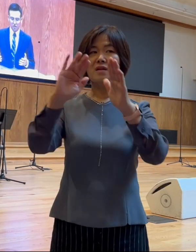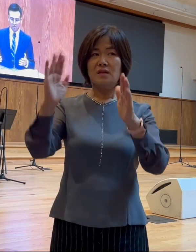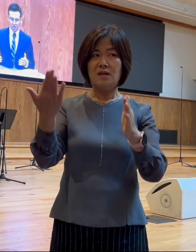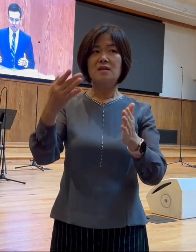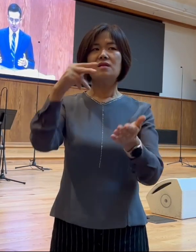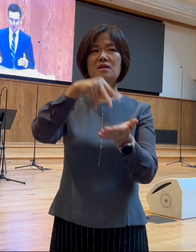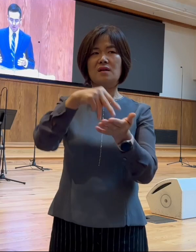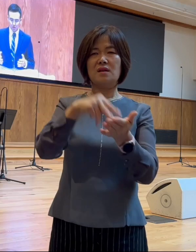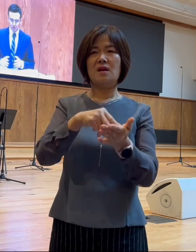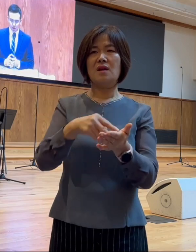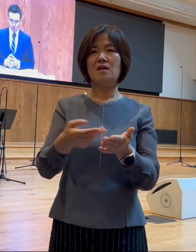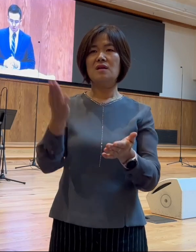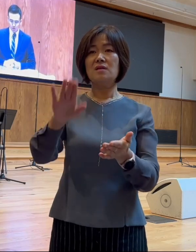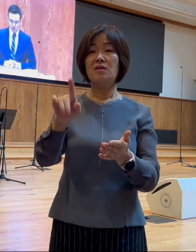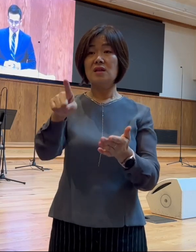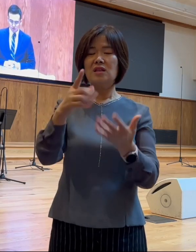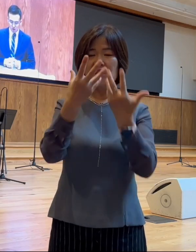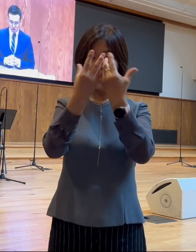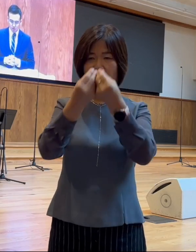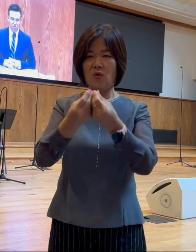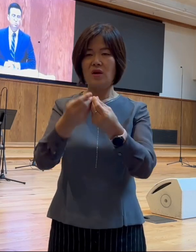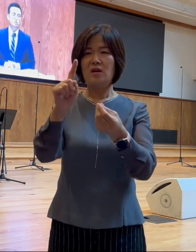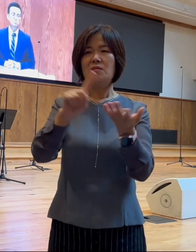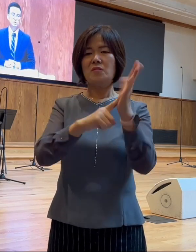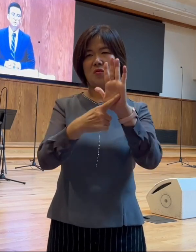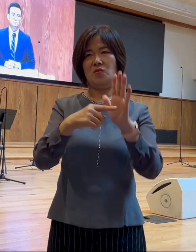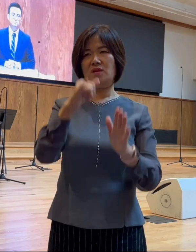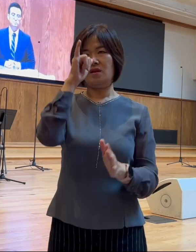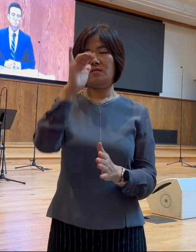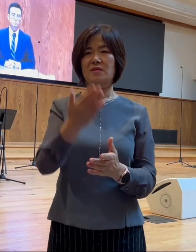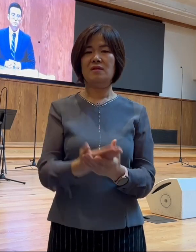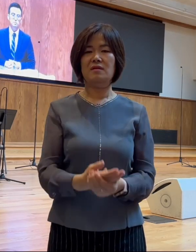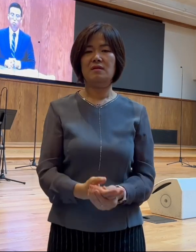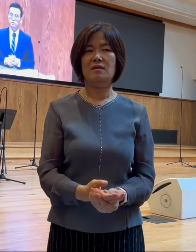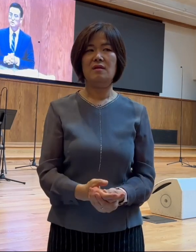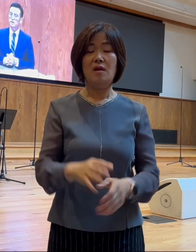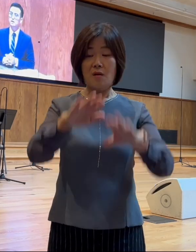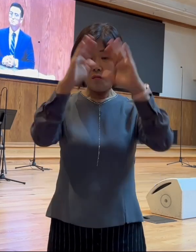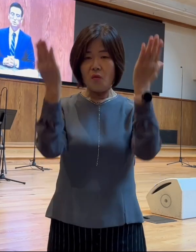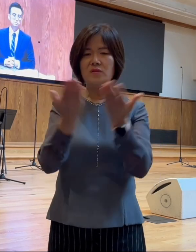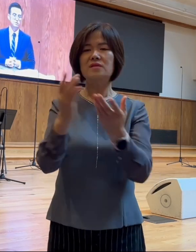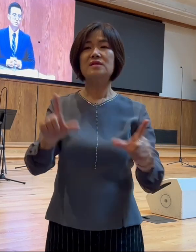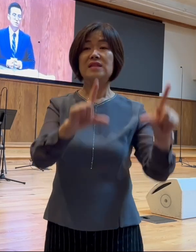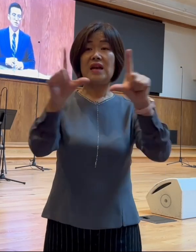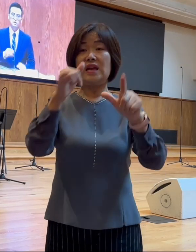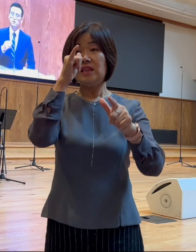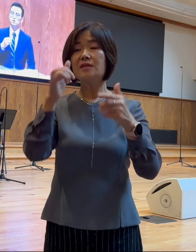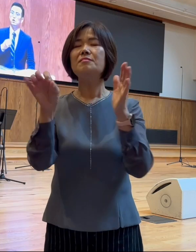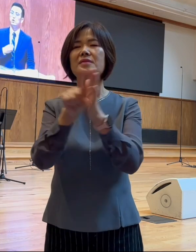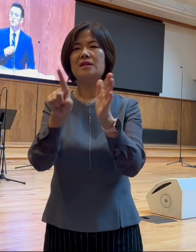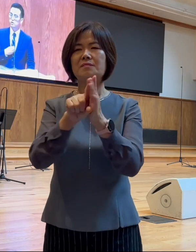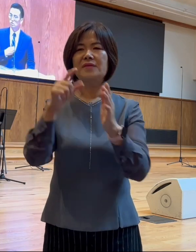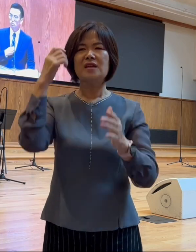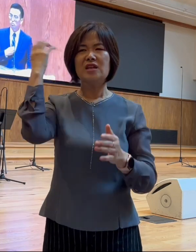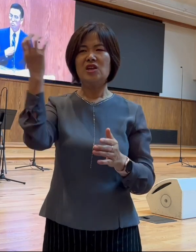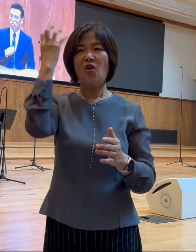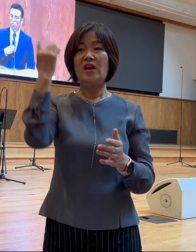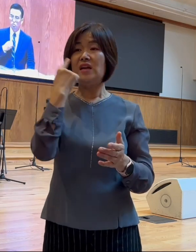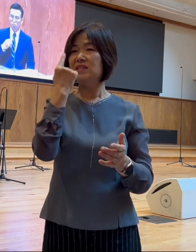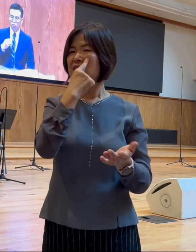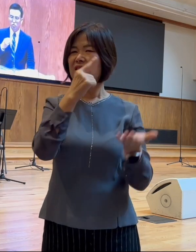상태. 그래서 이 내용을 이렇게 표현할 수 있습니다. 모든 살아있는 믿음은 영의